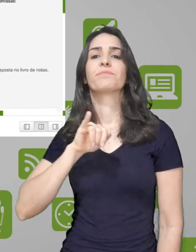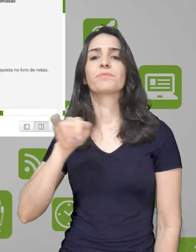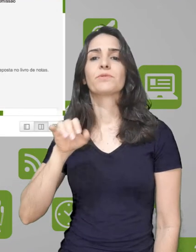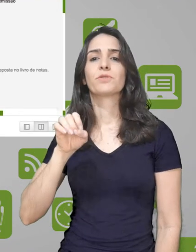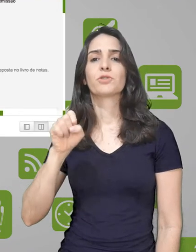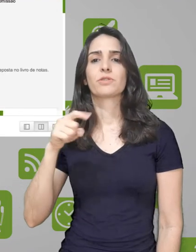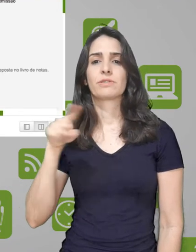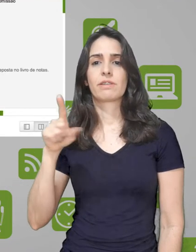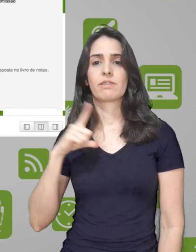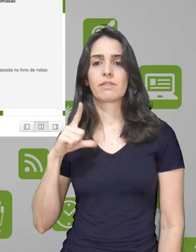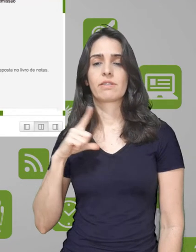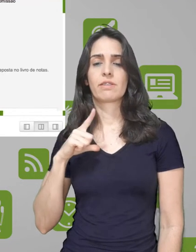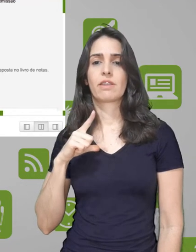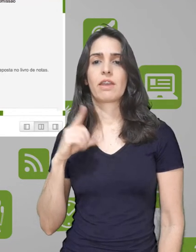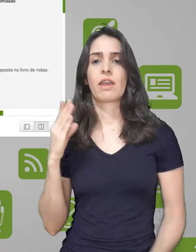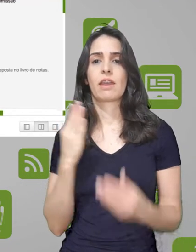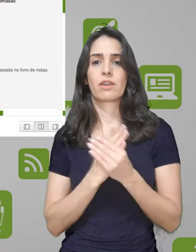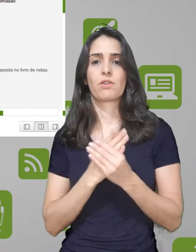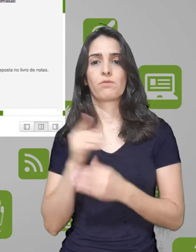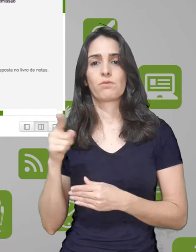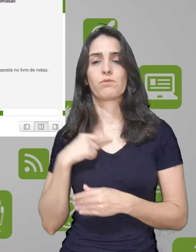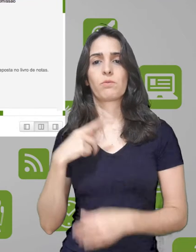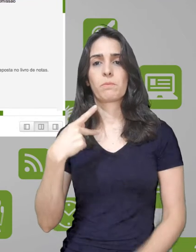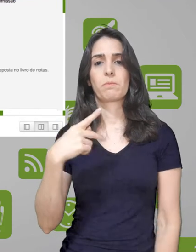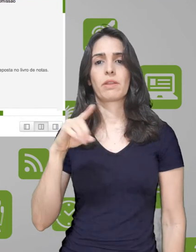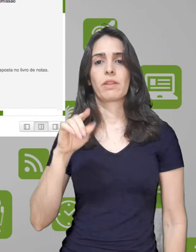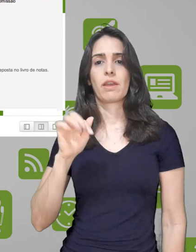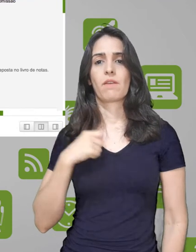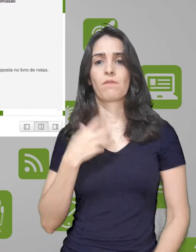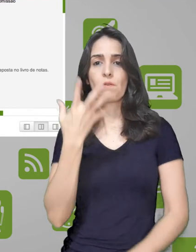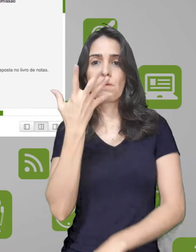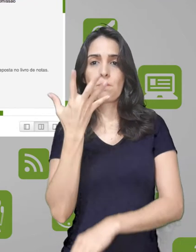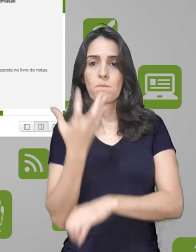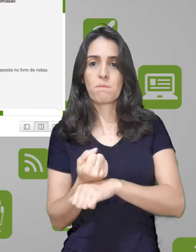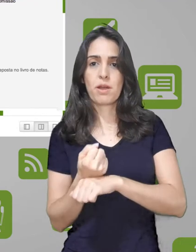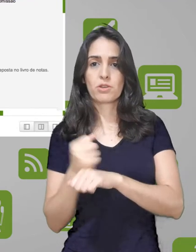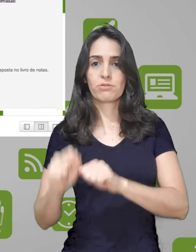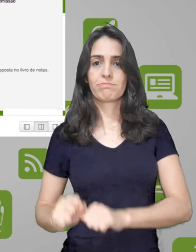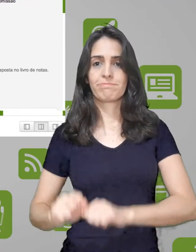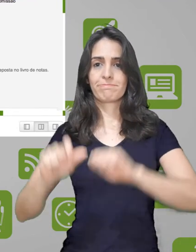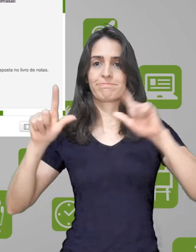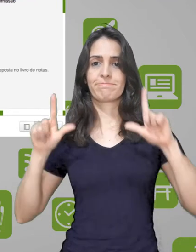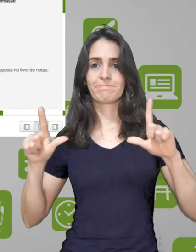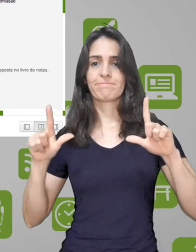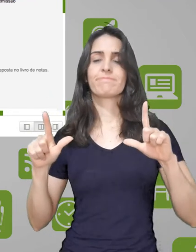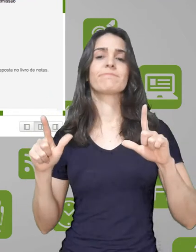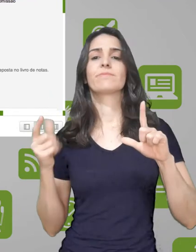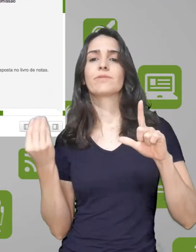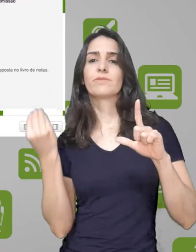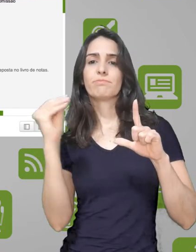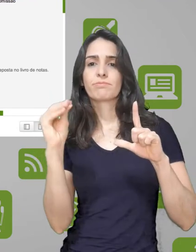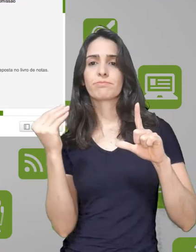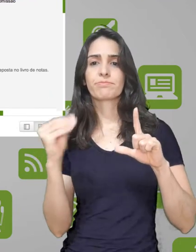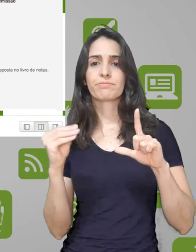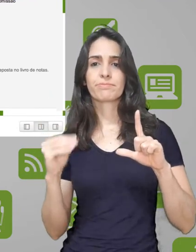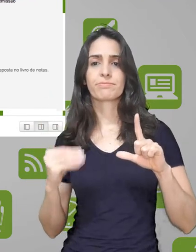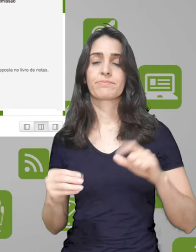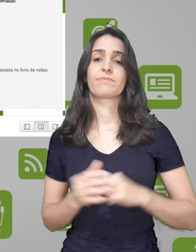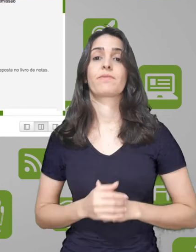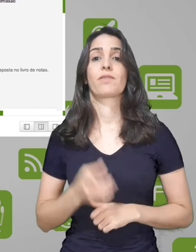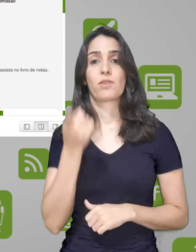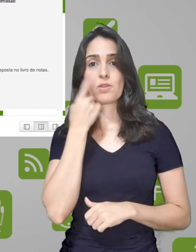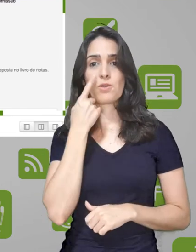do José Rubi que tem um arquivo em PDF que eu posso fazer o download ou eu posso fazer as anotações